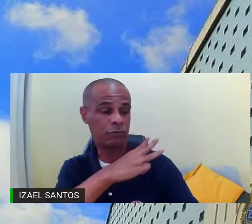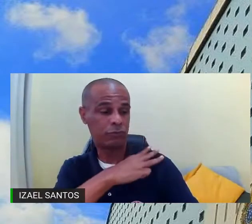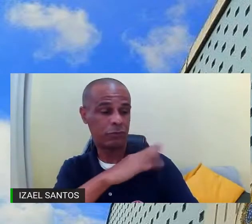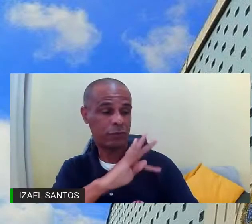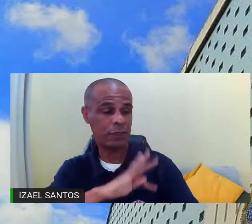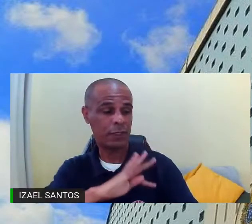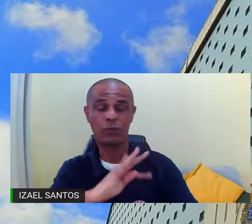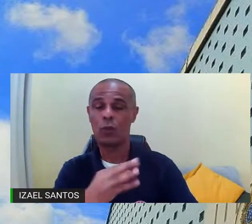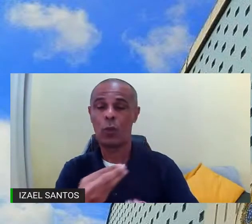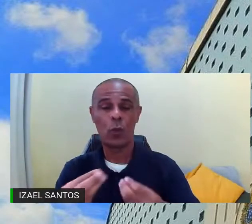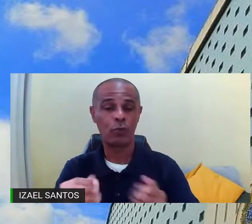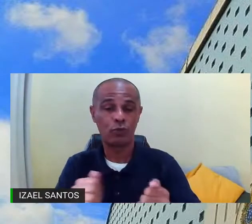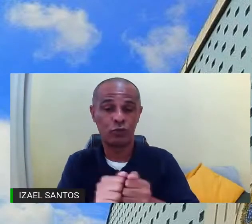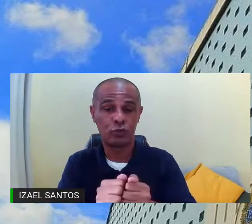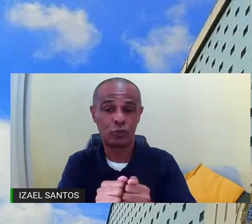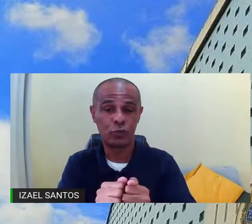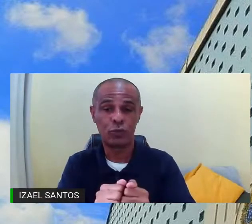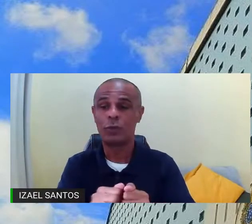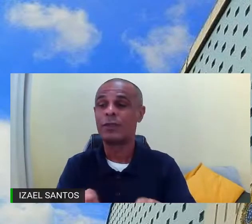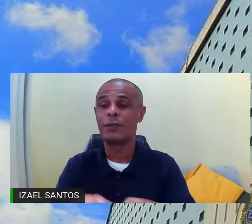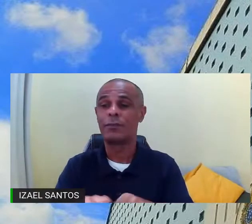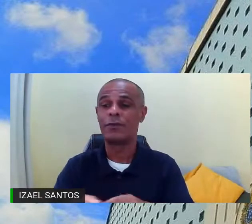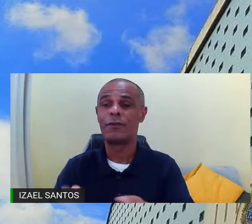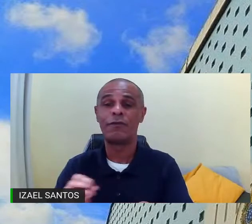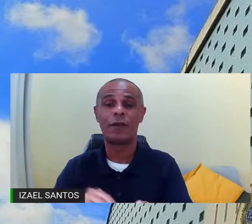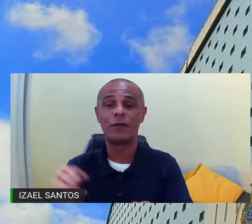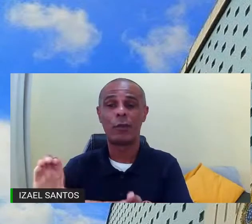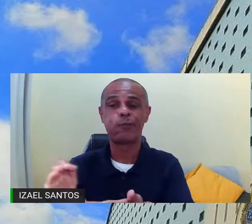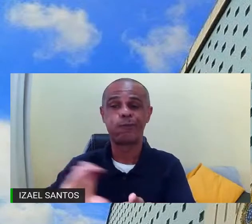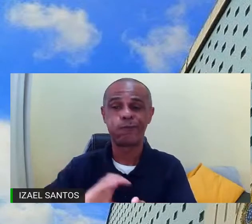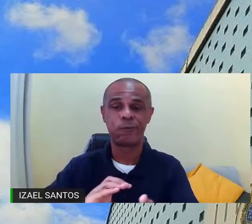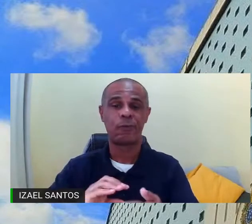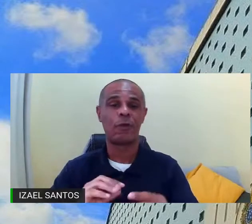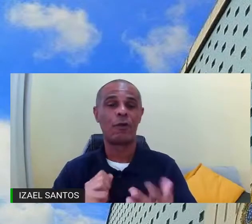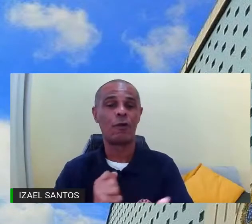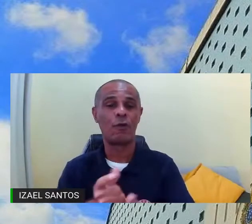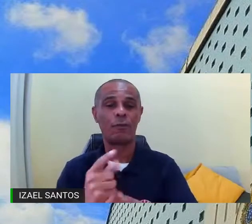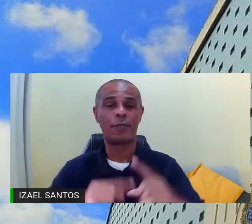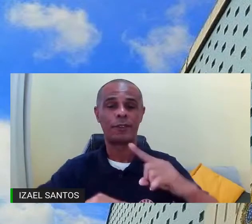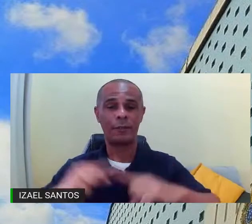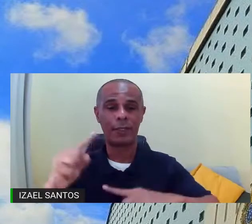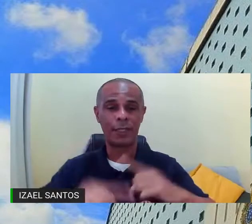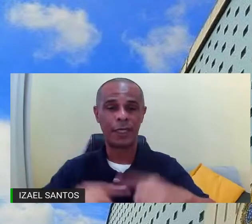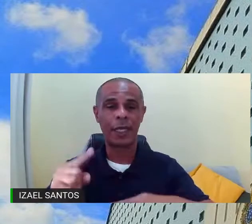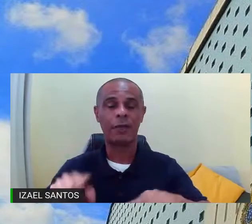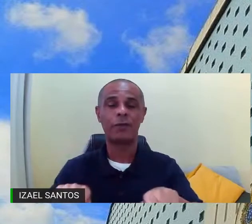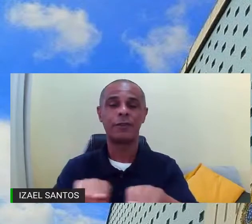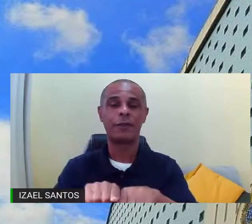pela dificuldade de recursos, de equipamentos, pelos pontos de vista que devem ser